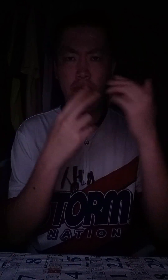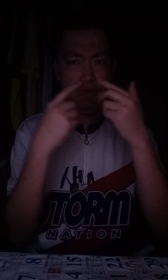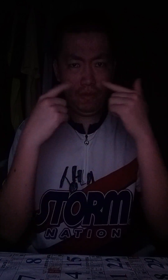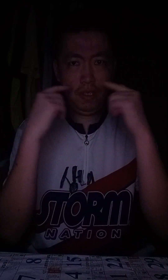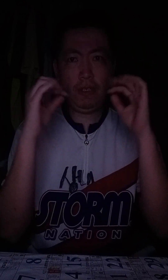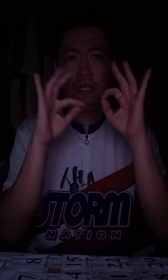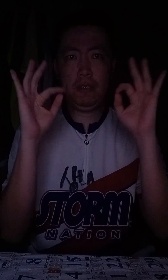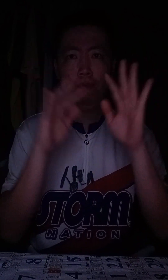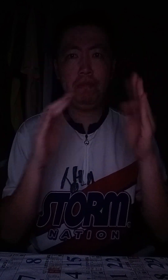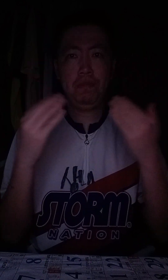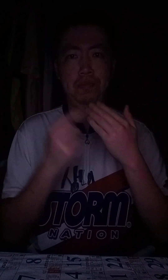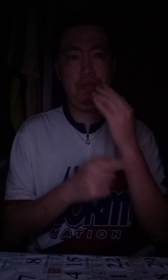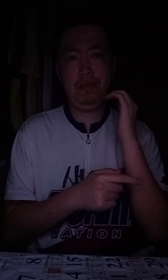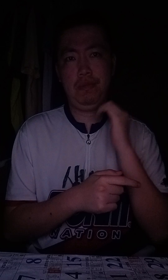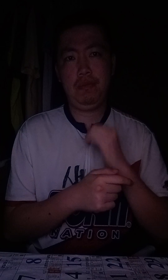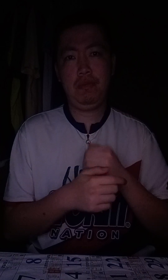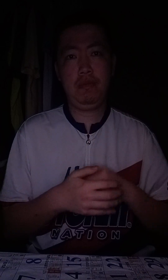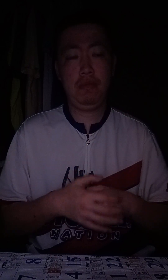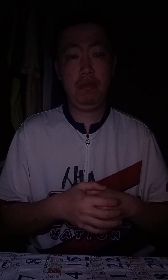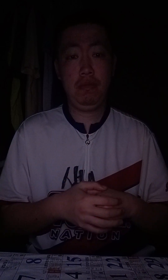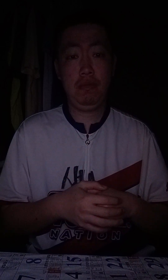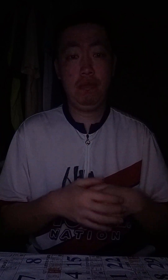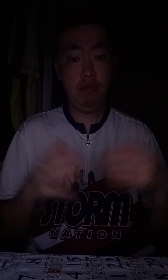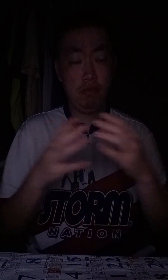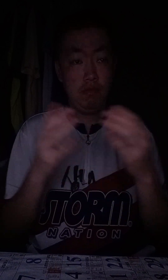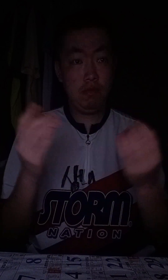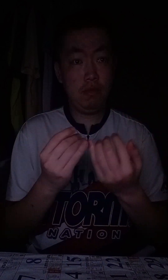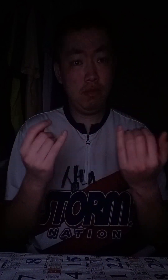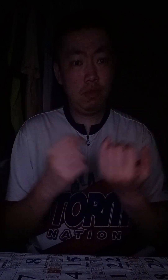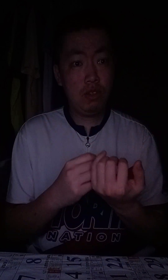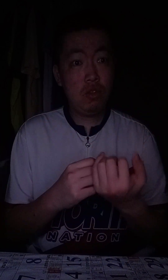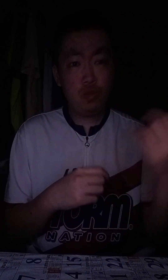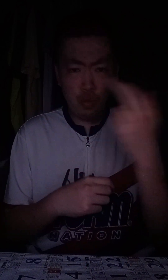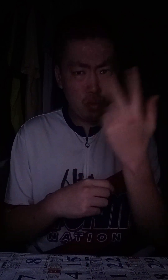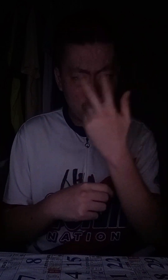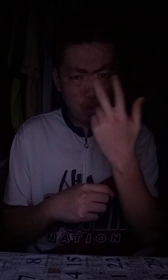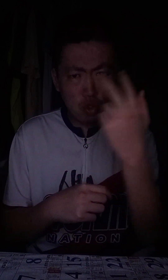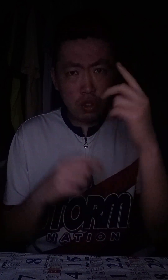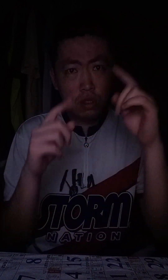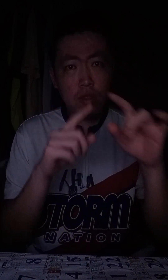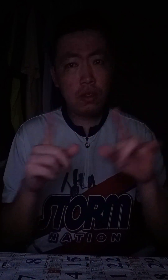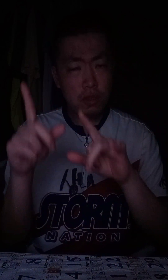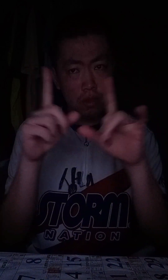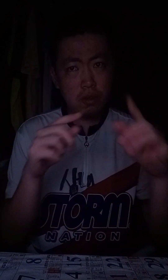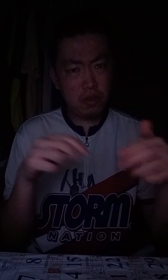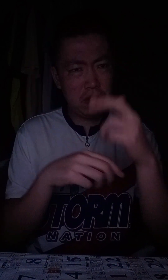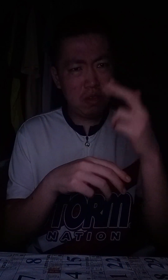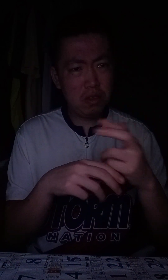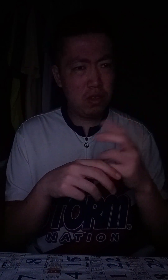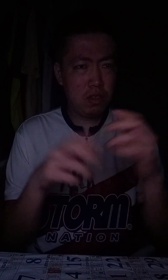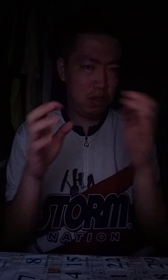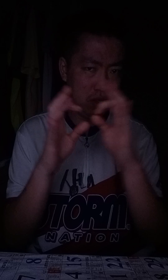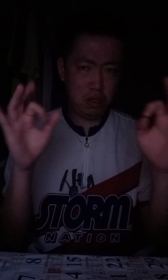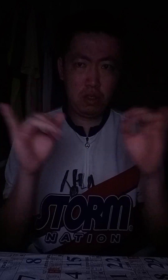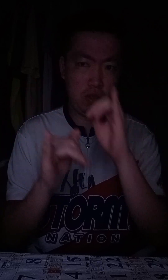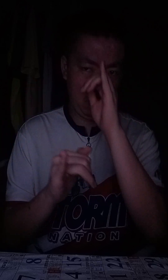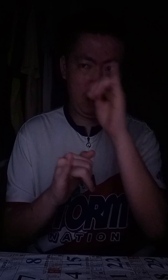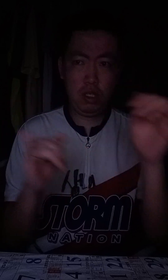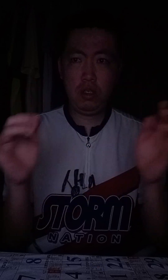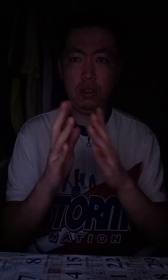있습니다. 블랙박스도 지금 분석하고 있고, 속도도 지금 가속인지 그것도 보고 있고, 여러 가지를 다